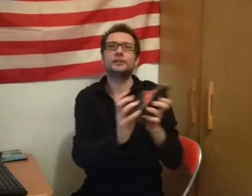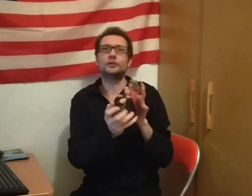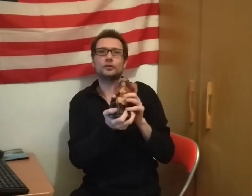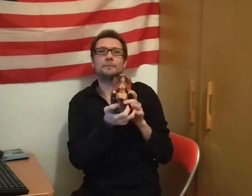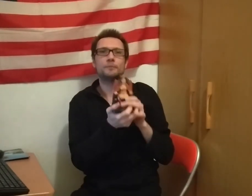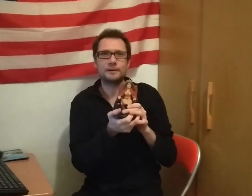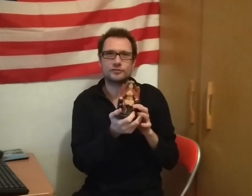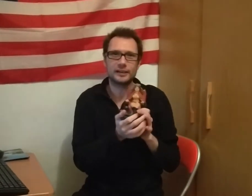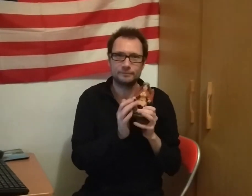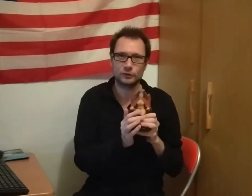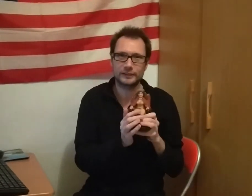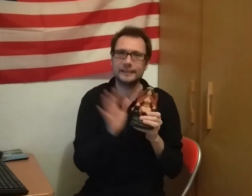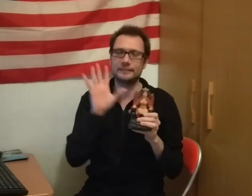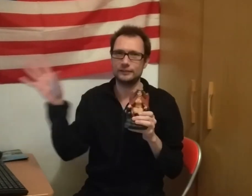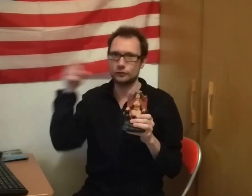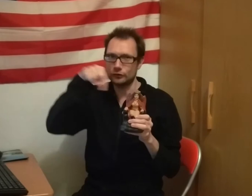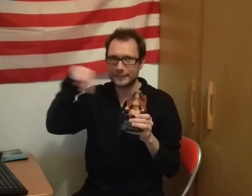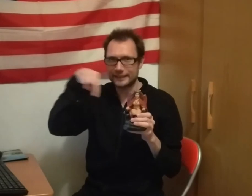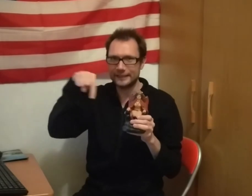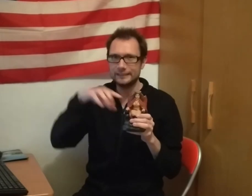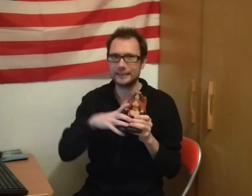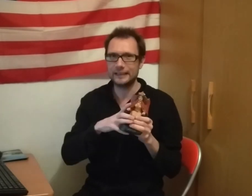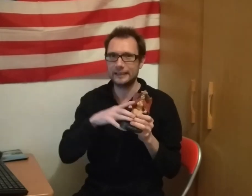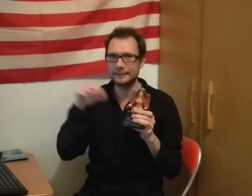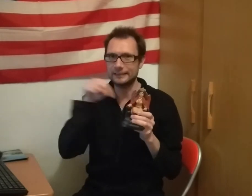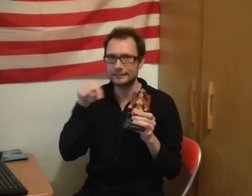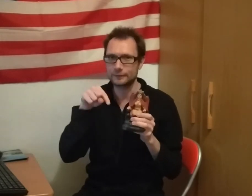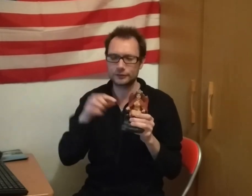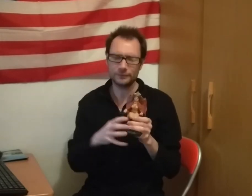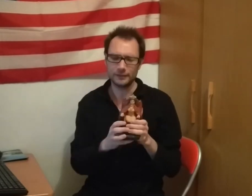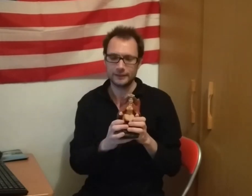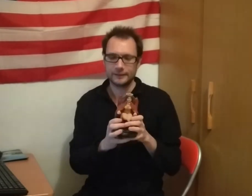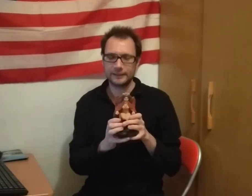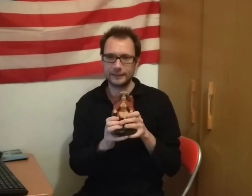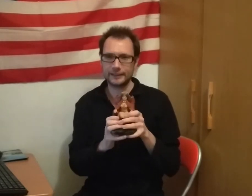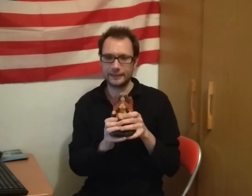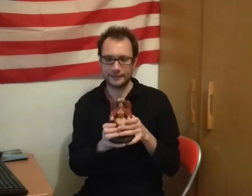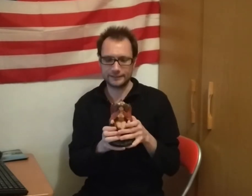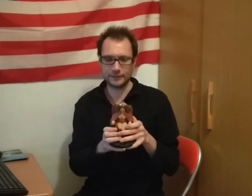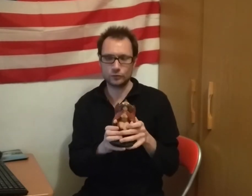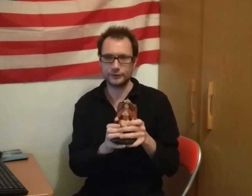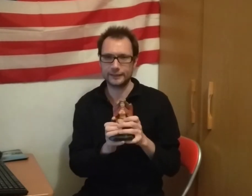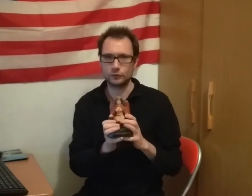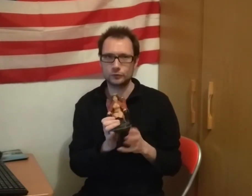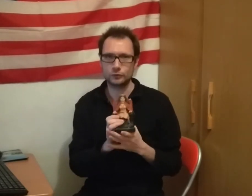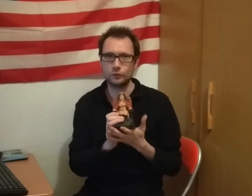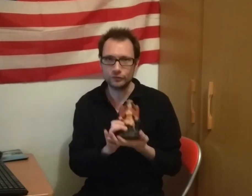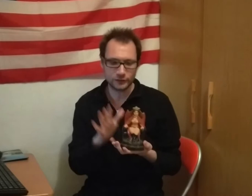hice un video con la pompagira, ¿ok? Os lo dejaré nella descripción. Hice un video